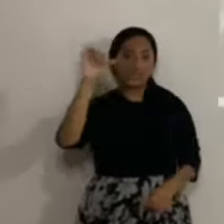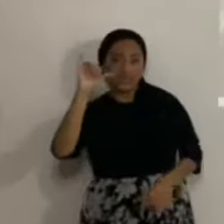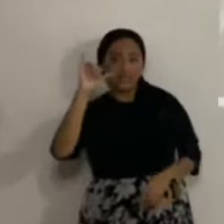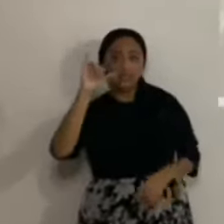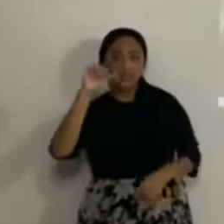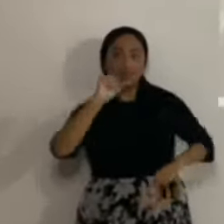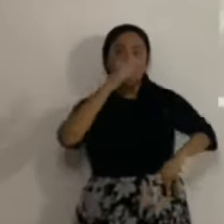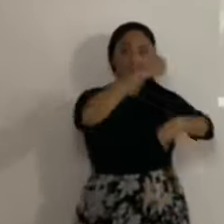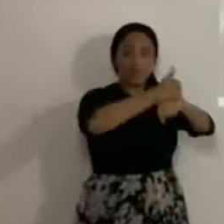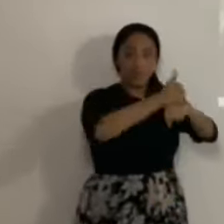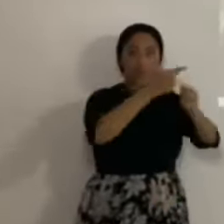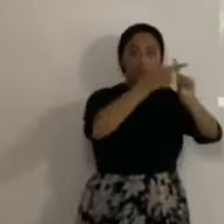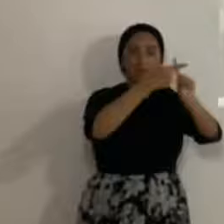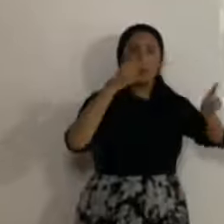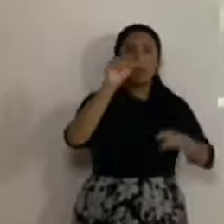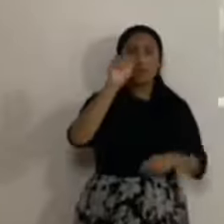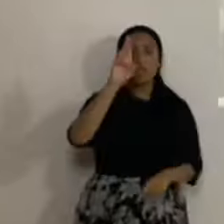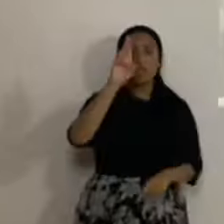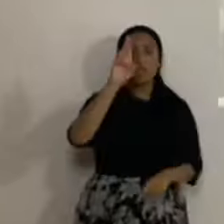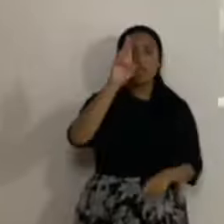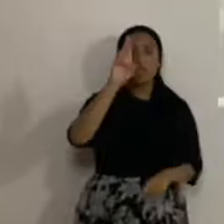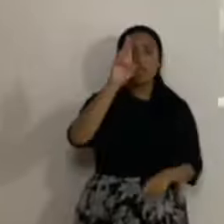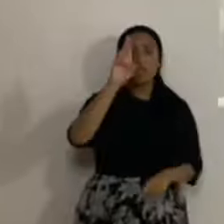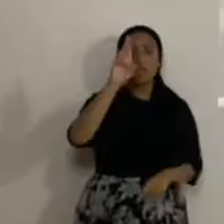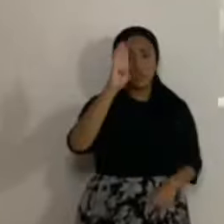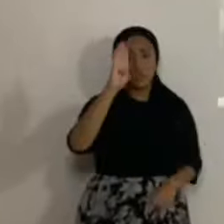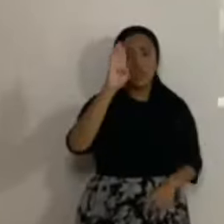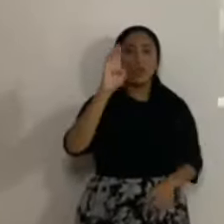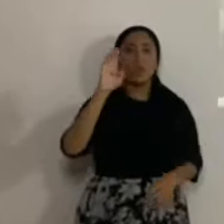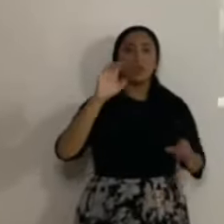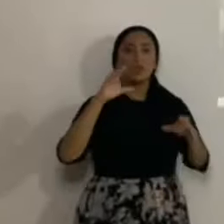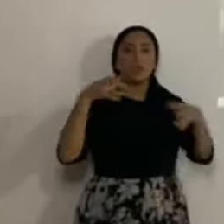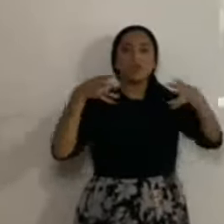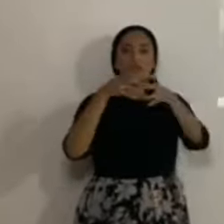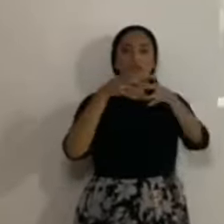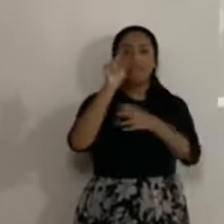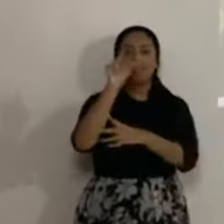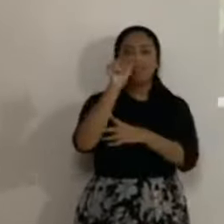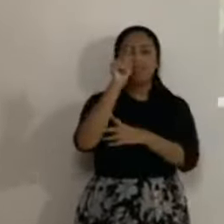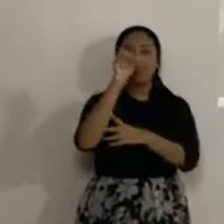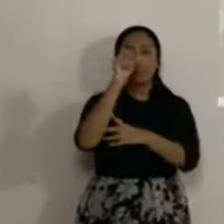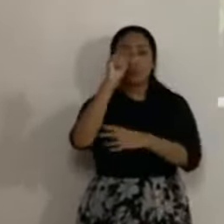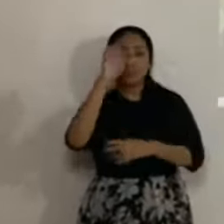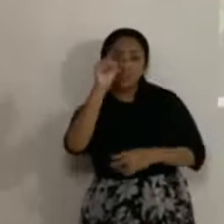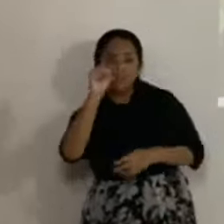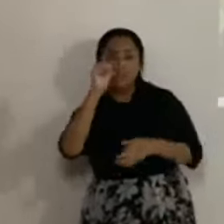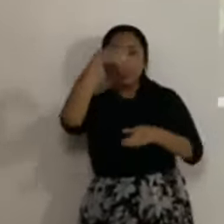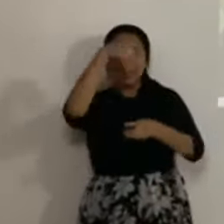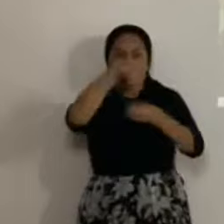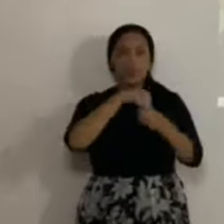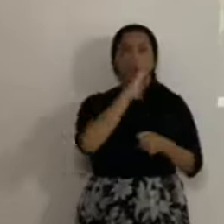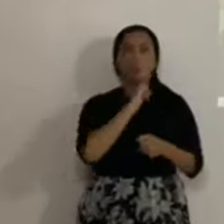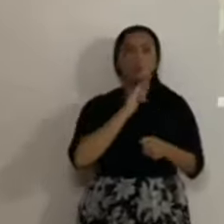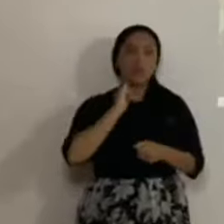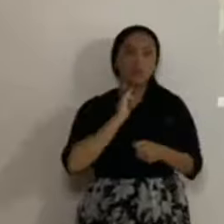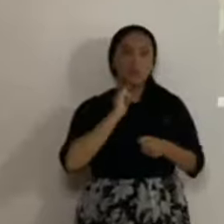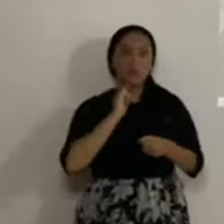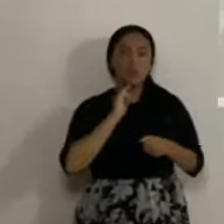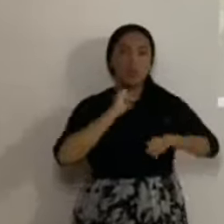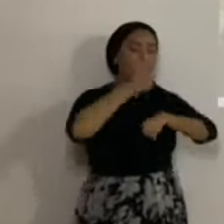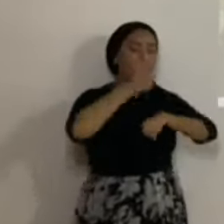en Israel. Tremendo esto ya es, porque... ...con la bestia, ¿se acuerdan?